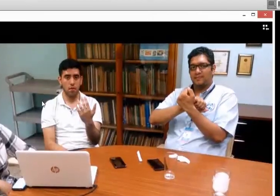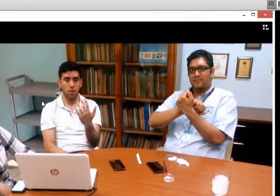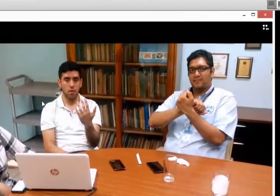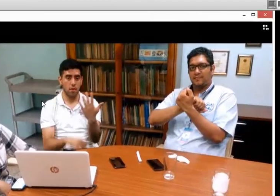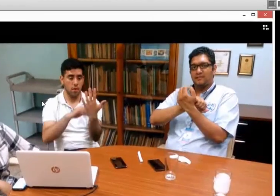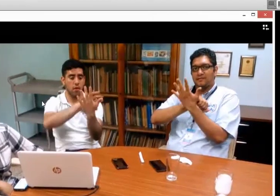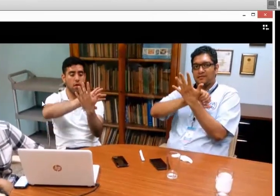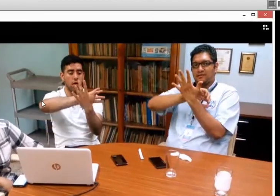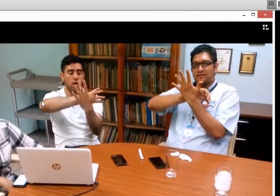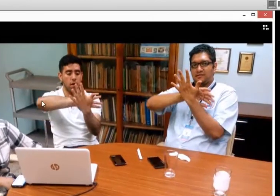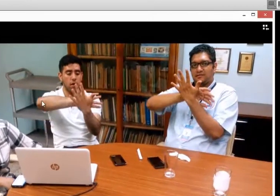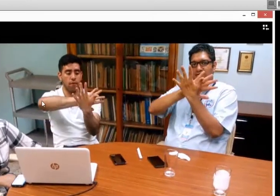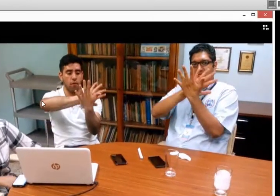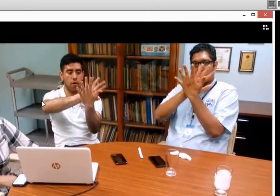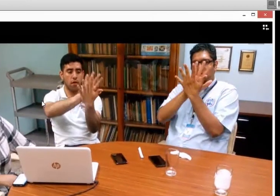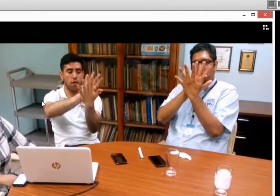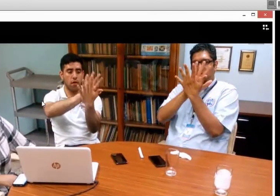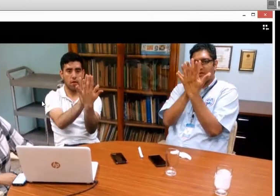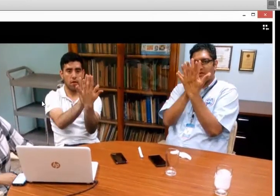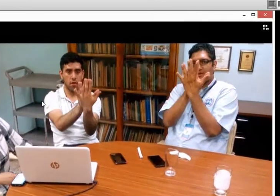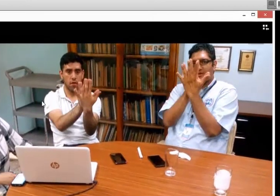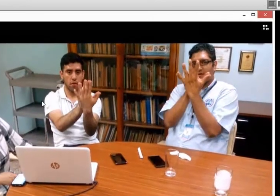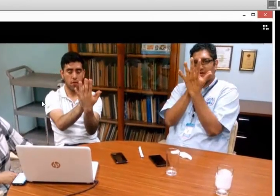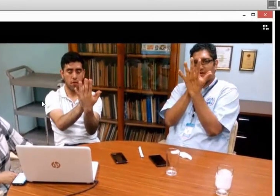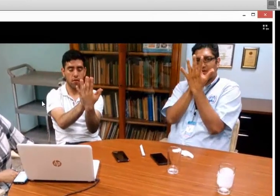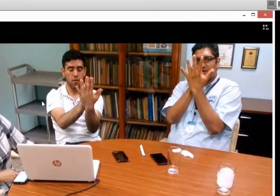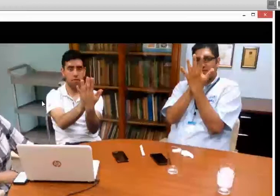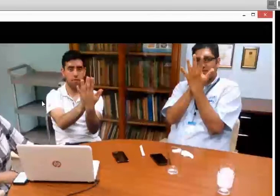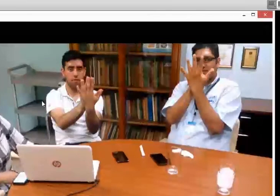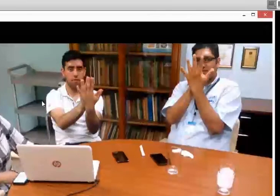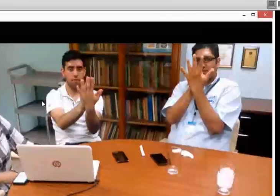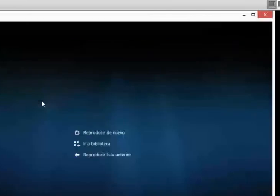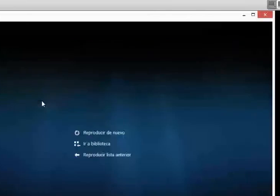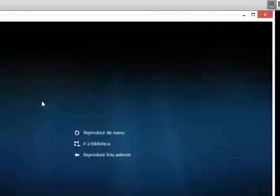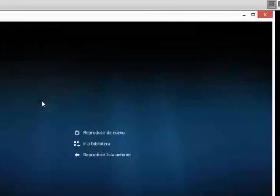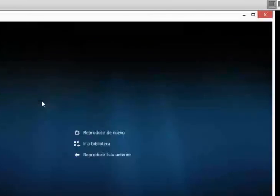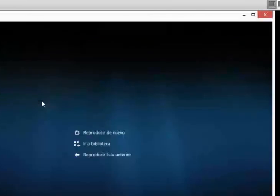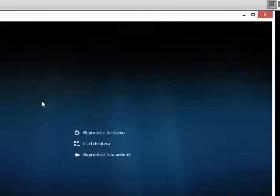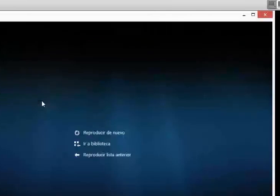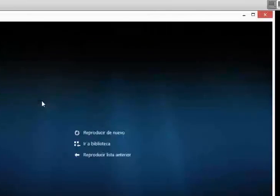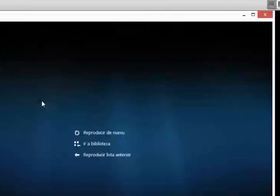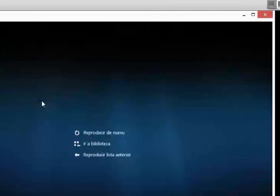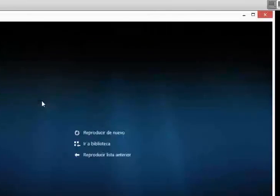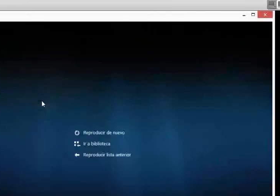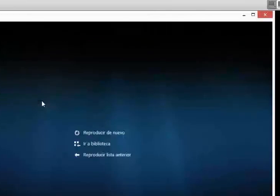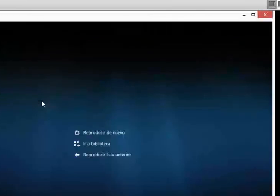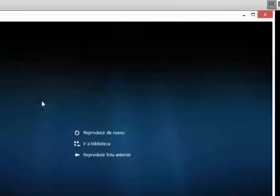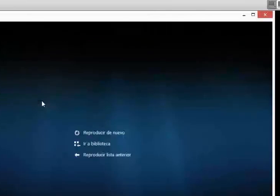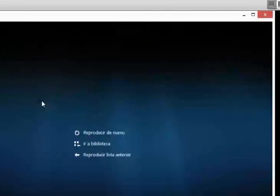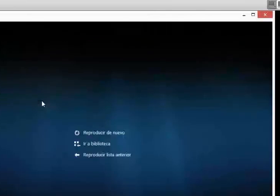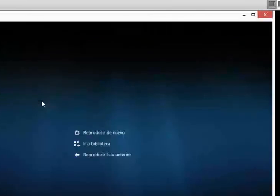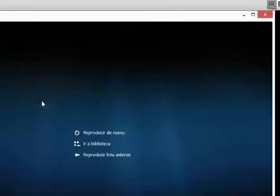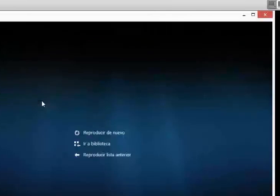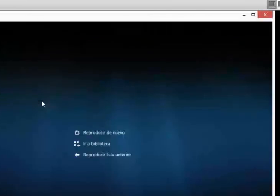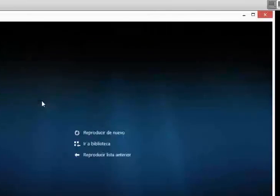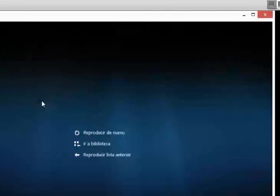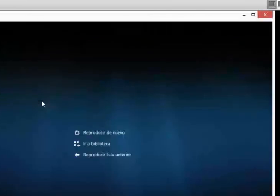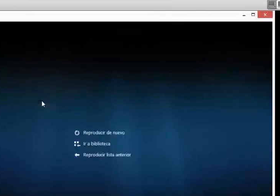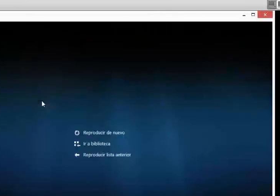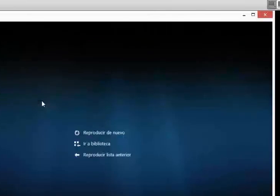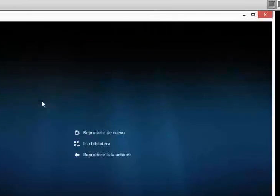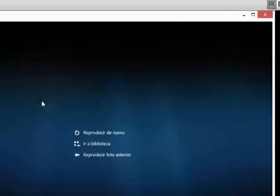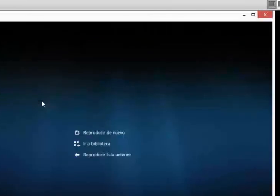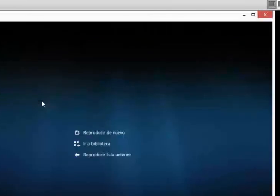Esta es de enfoque. Enfoque o Sharpen, que es término técnico de nosotros en digitales. ¿Sí? ¿Ya? Pasemos al